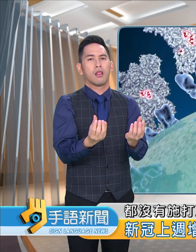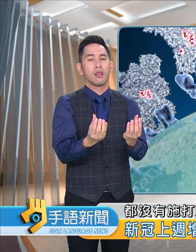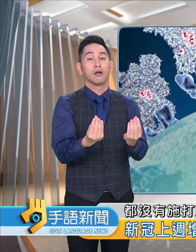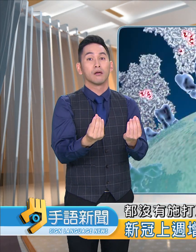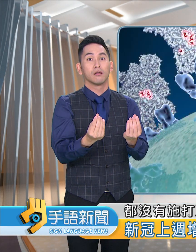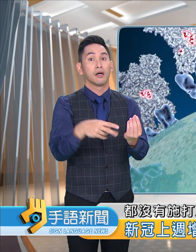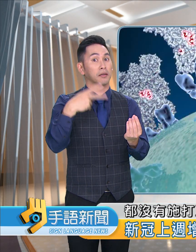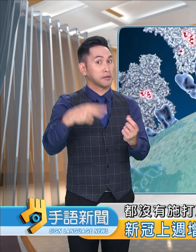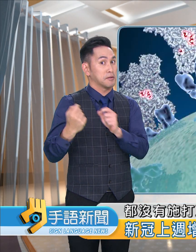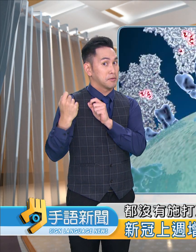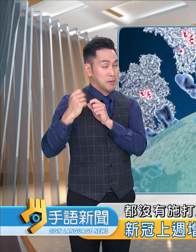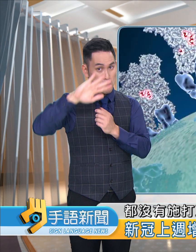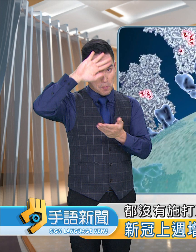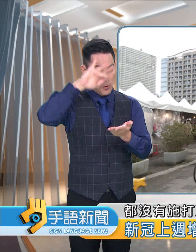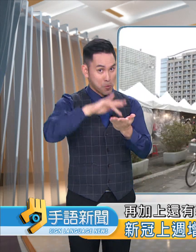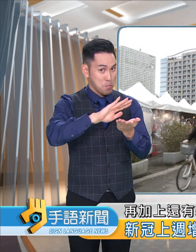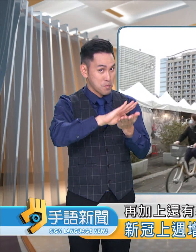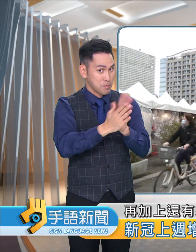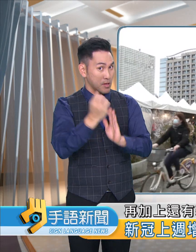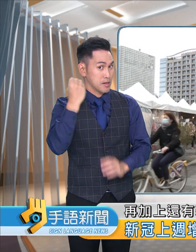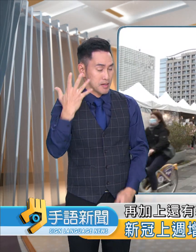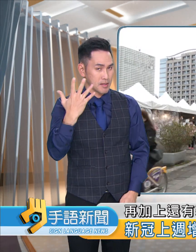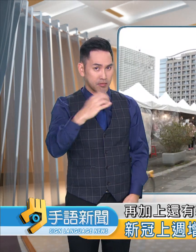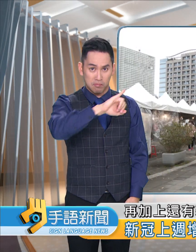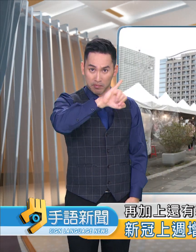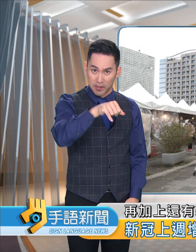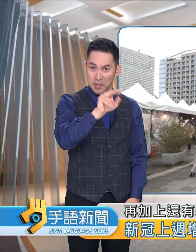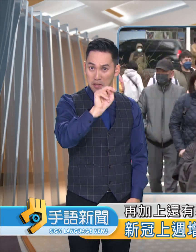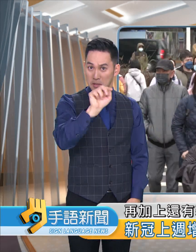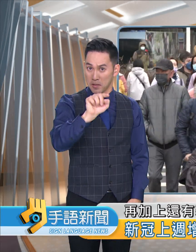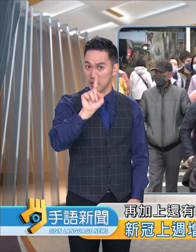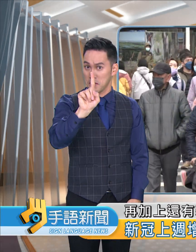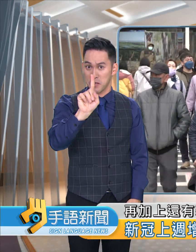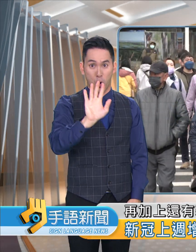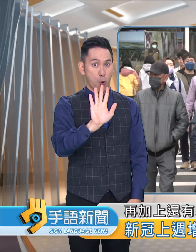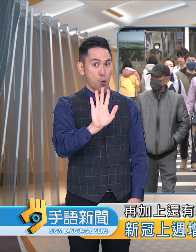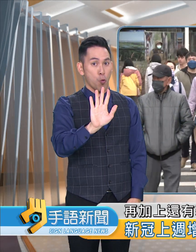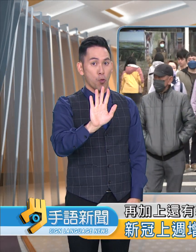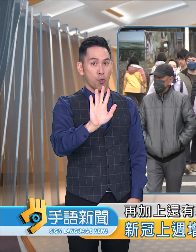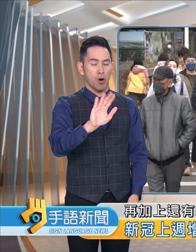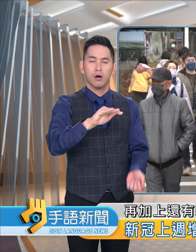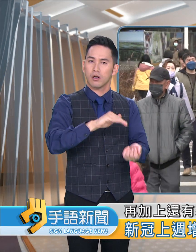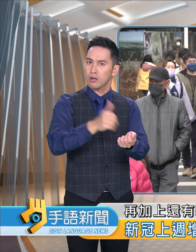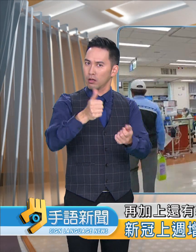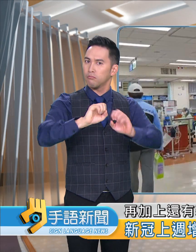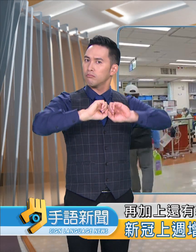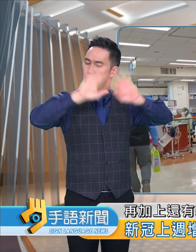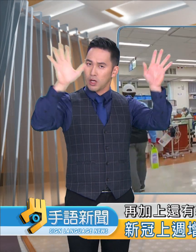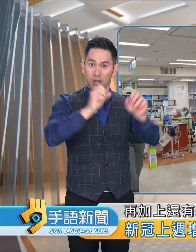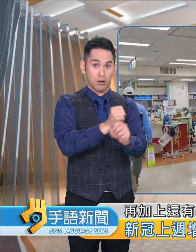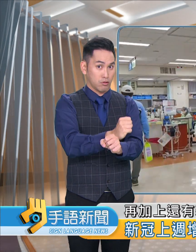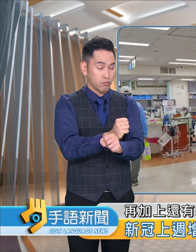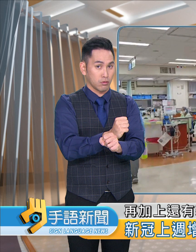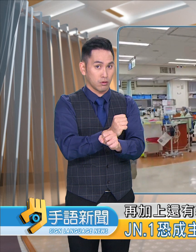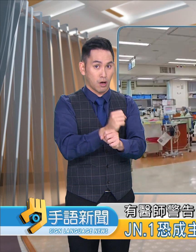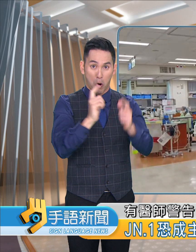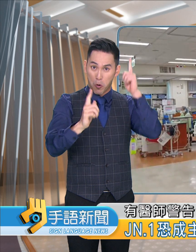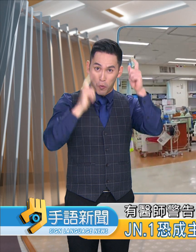疫苗，再加上还有新变异株 JN.1 来搅局，有医师就警